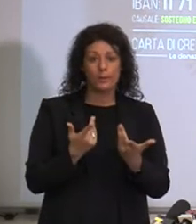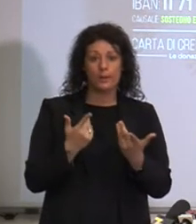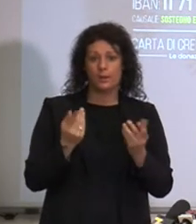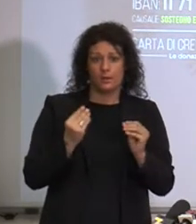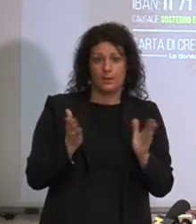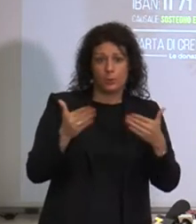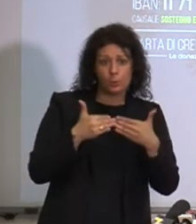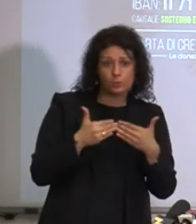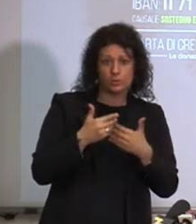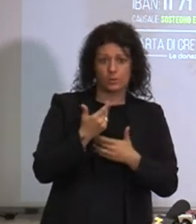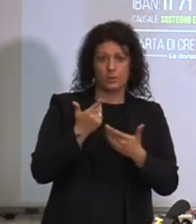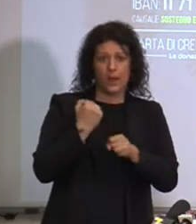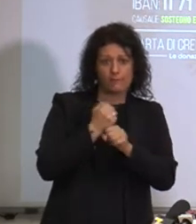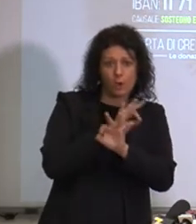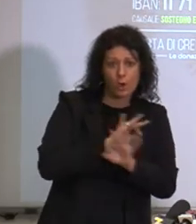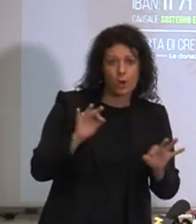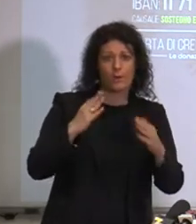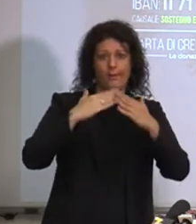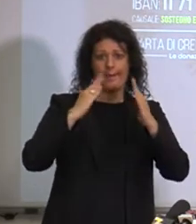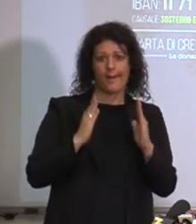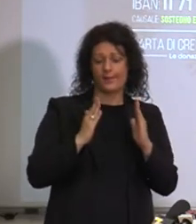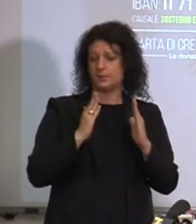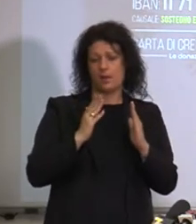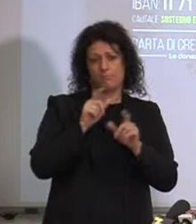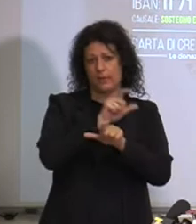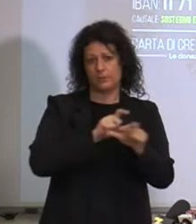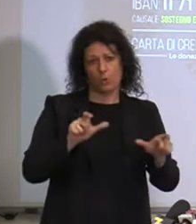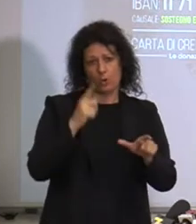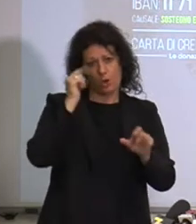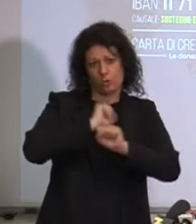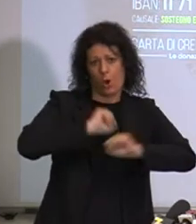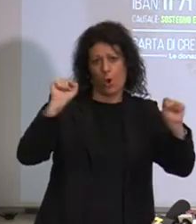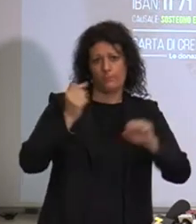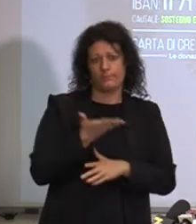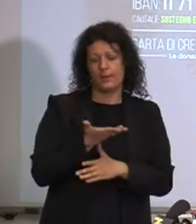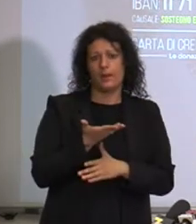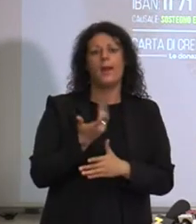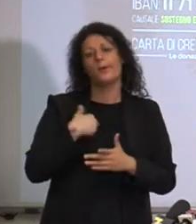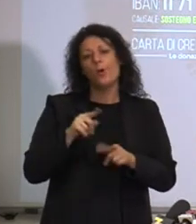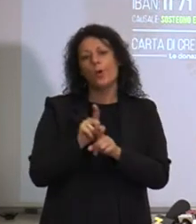di fame per qualcuno, insomma, o di altri motivi.